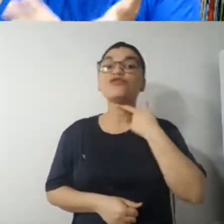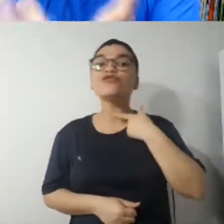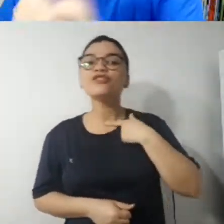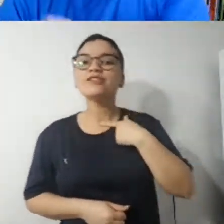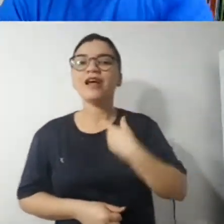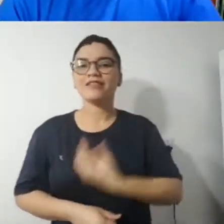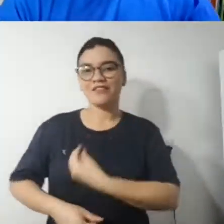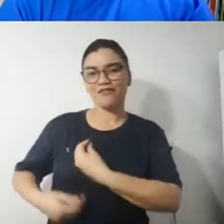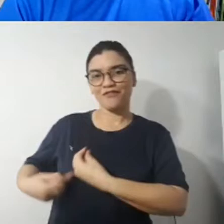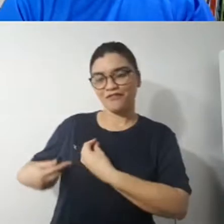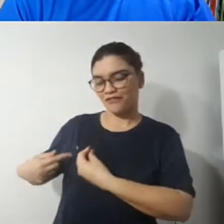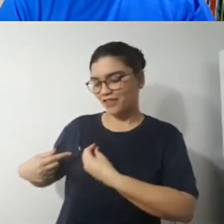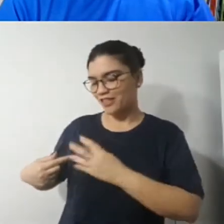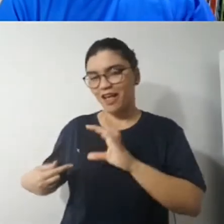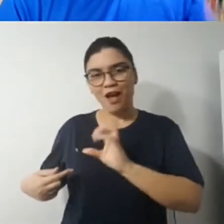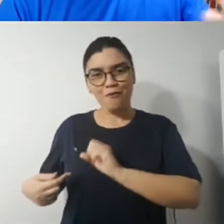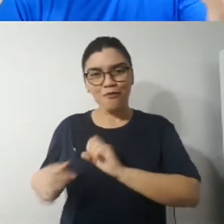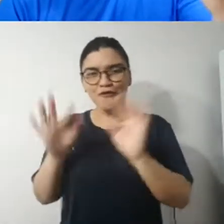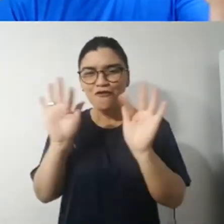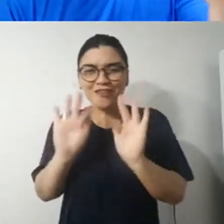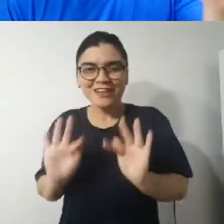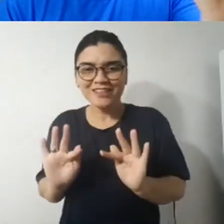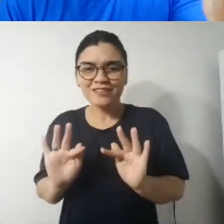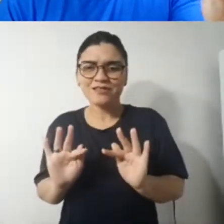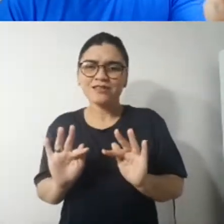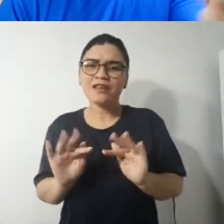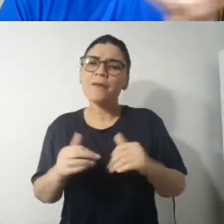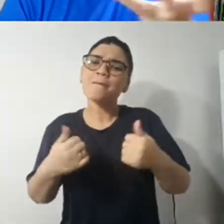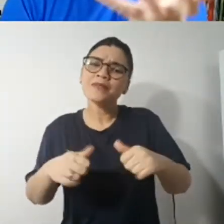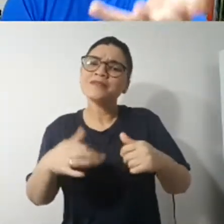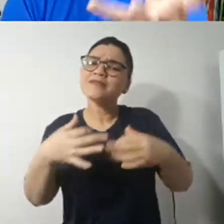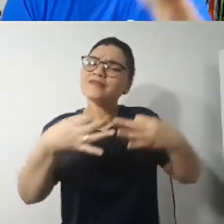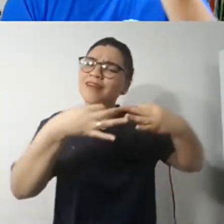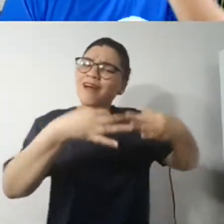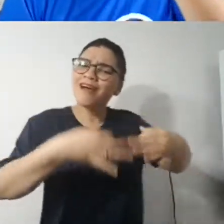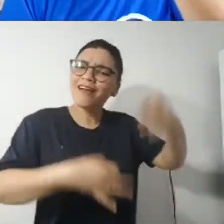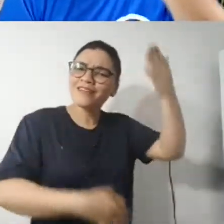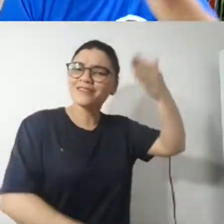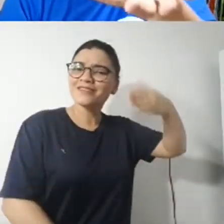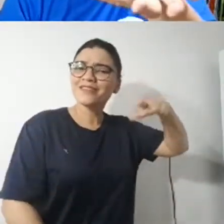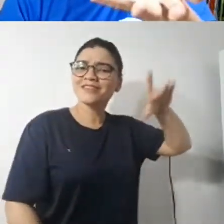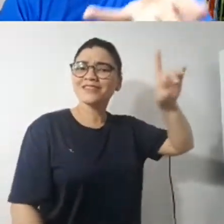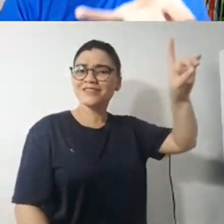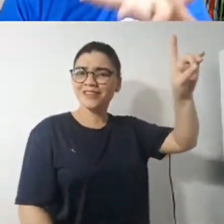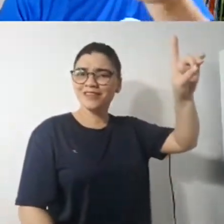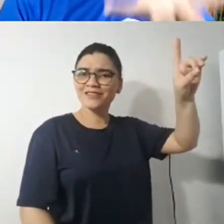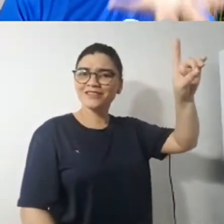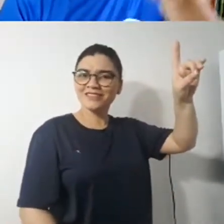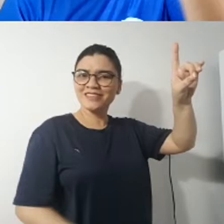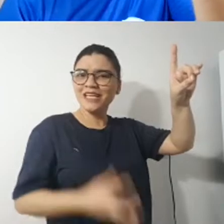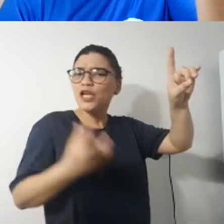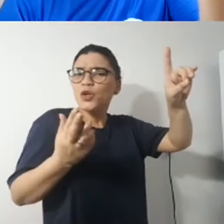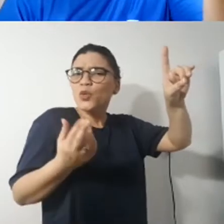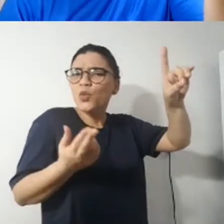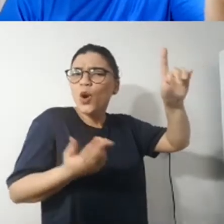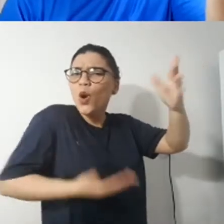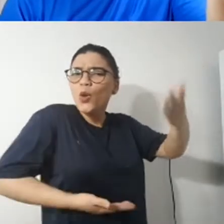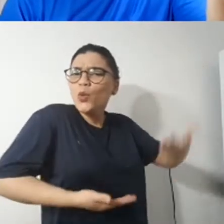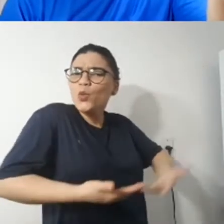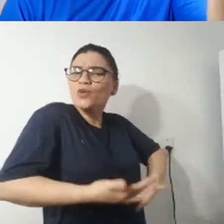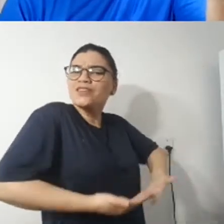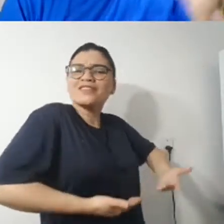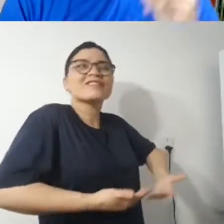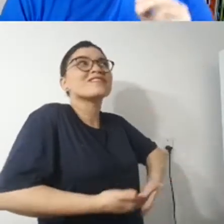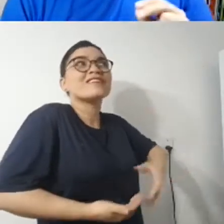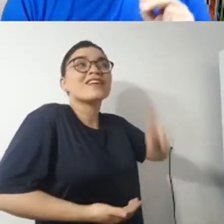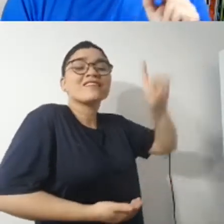na presença do Senhor. Faça para o Senhor, porque o Senhor está repousando os seus olhos sobre os justos.